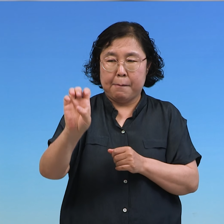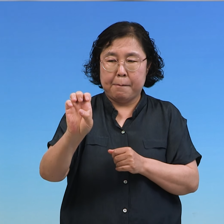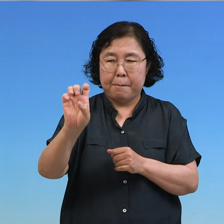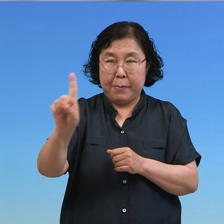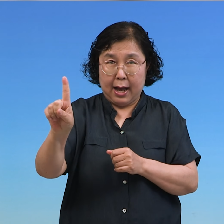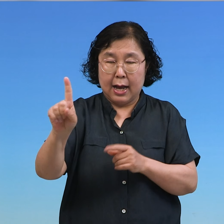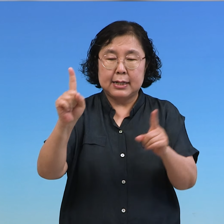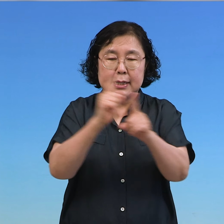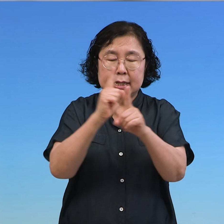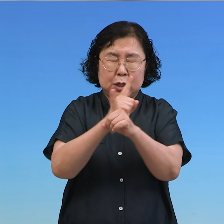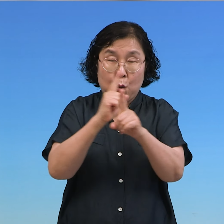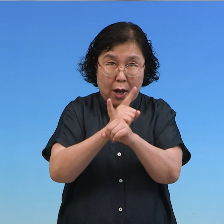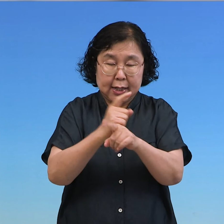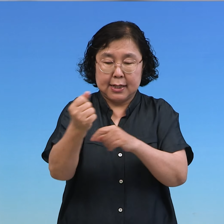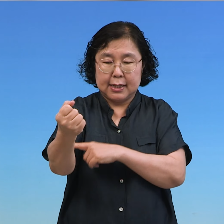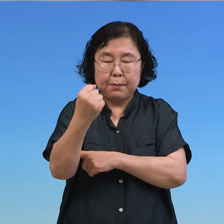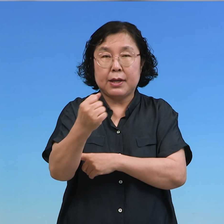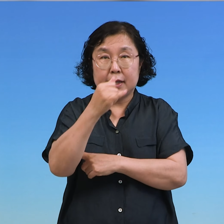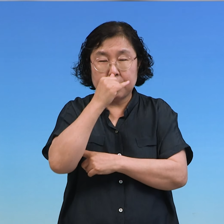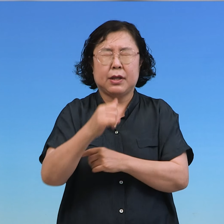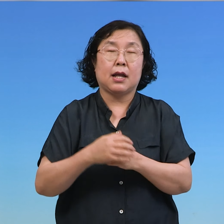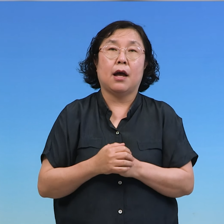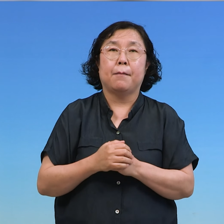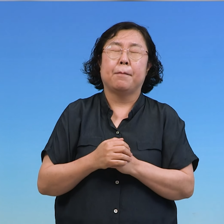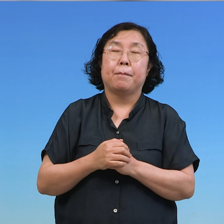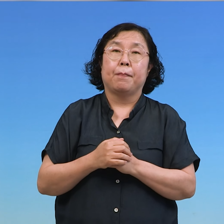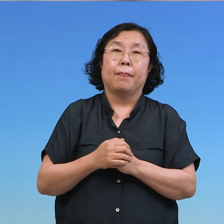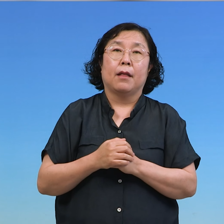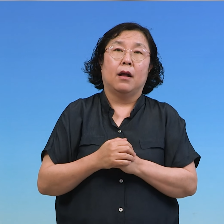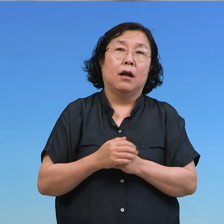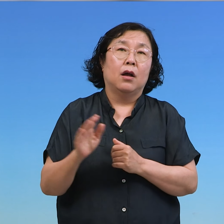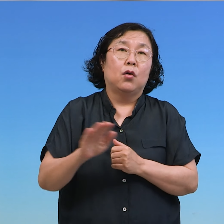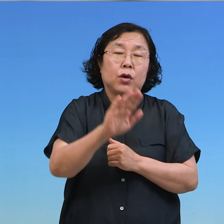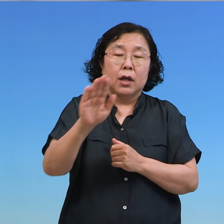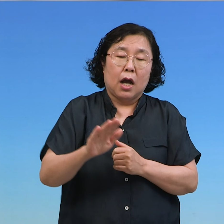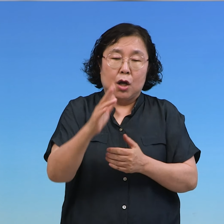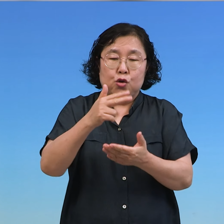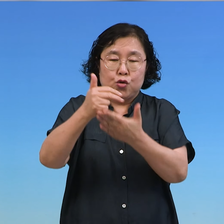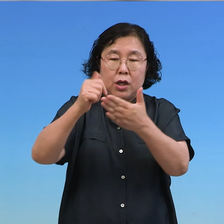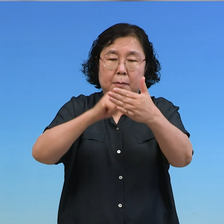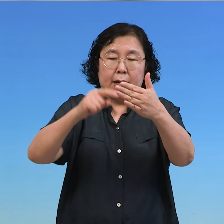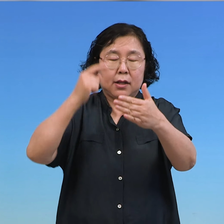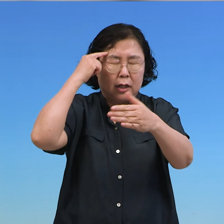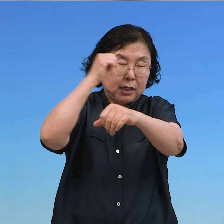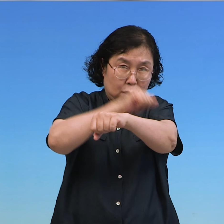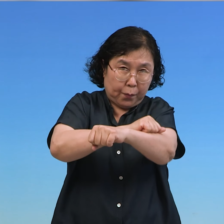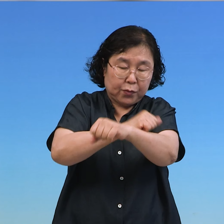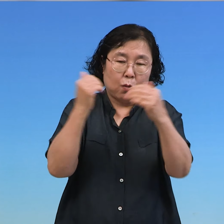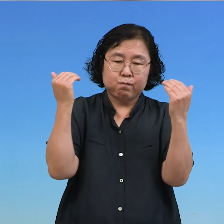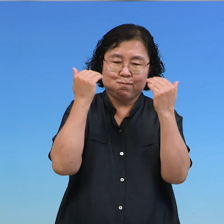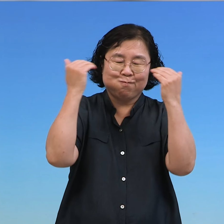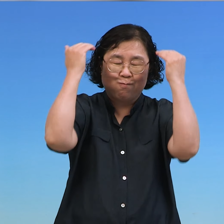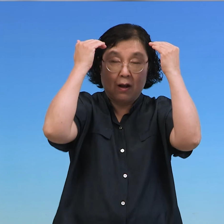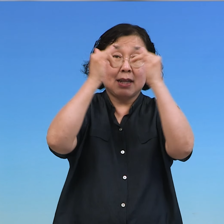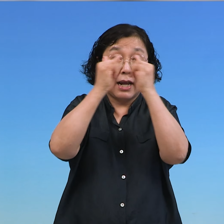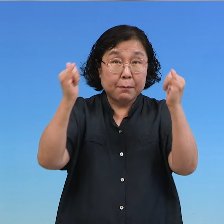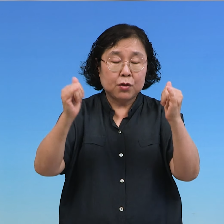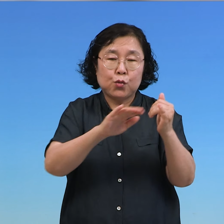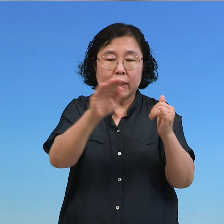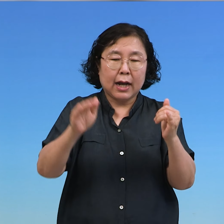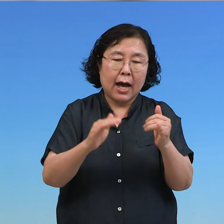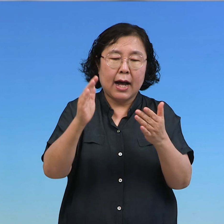생명나무 같다 이 라파 이게 뭘로 의미합니까? 우리가 주님 안에서 지혜롭고 성숙한 사람이라면 우리가